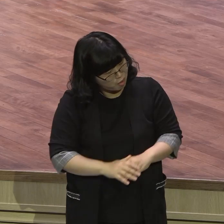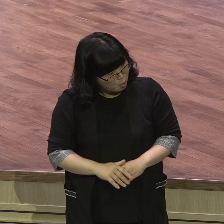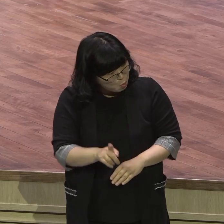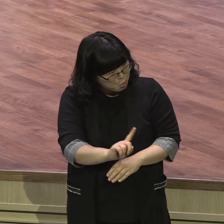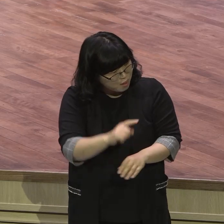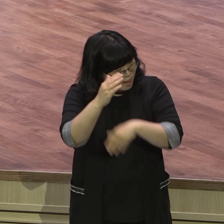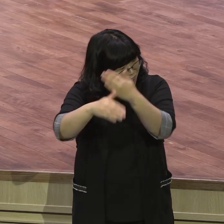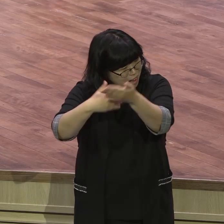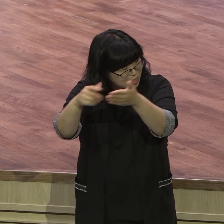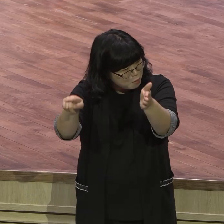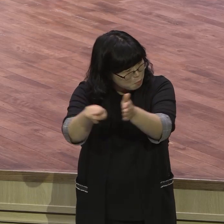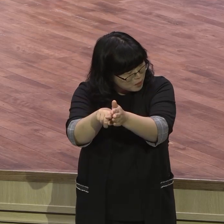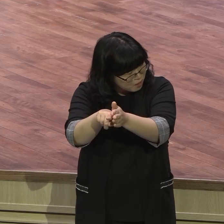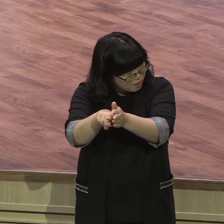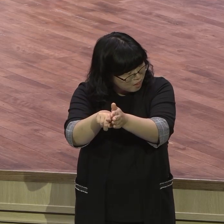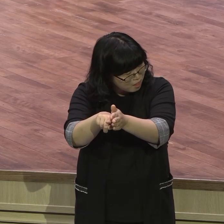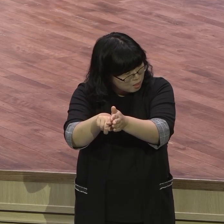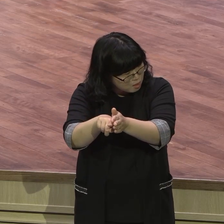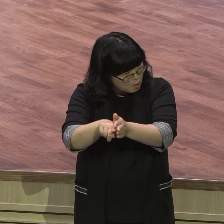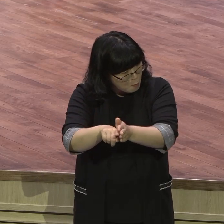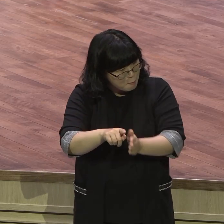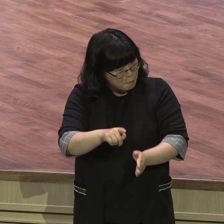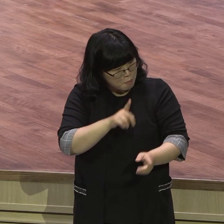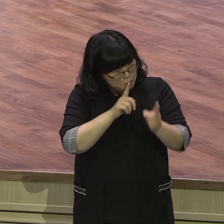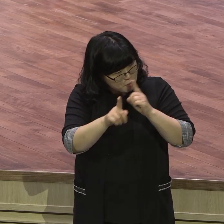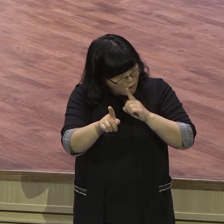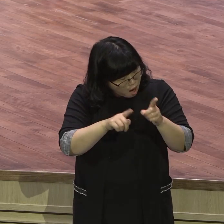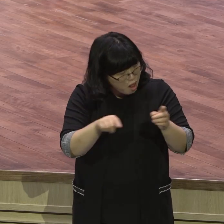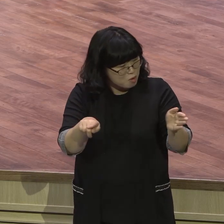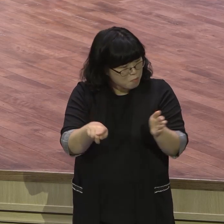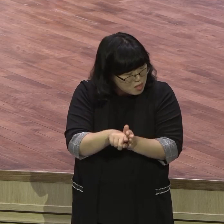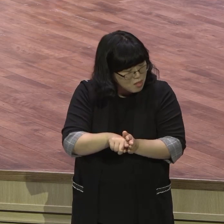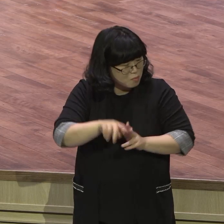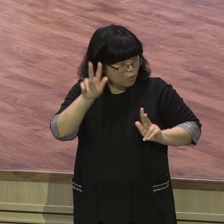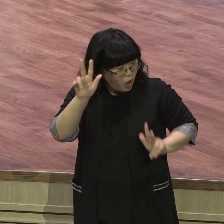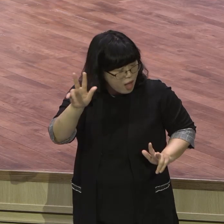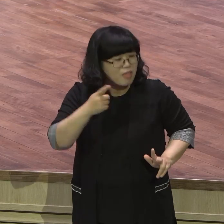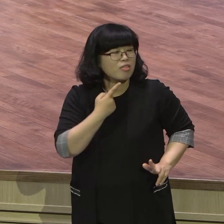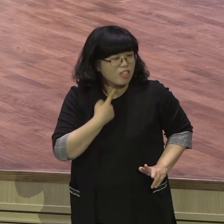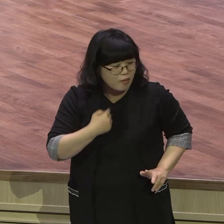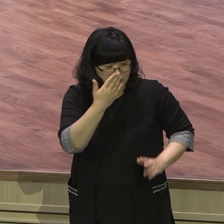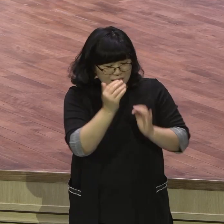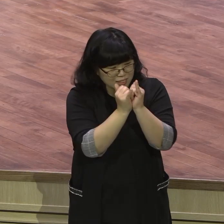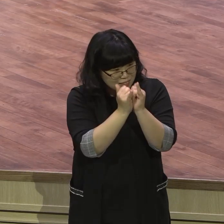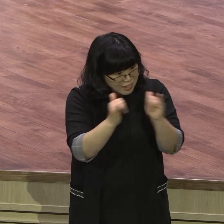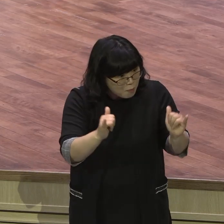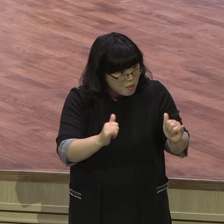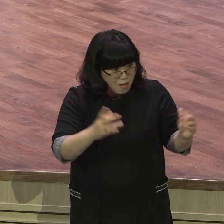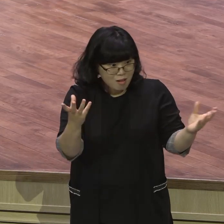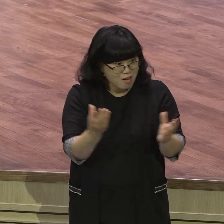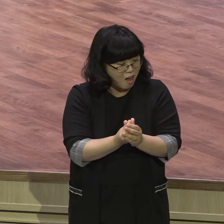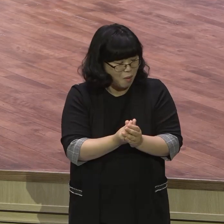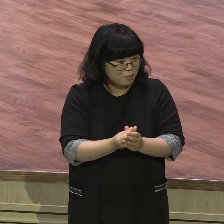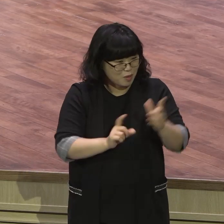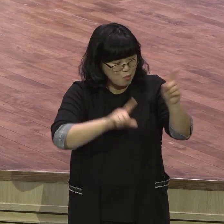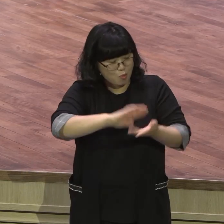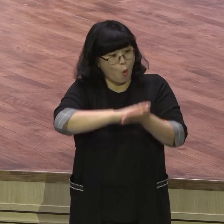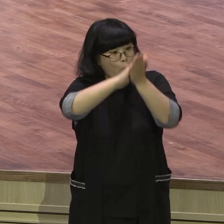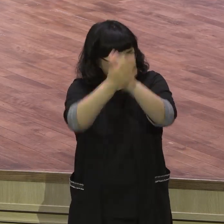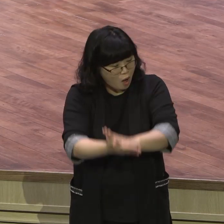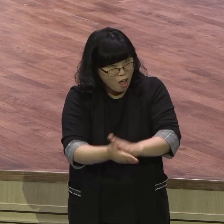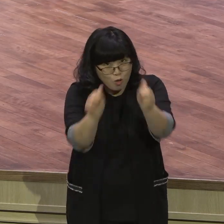이런 삶을 본 거예요. 이거 완전히 보통 창피한 것이 아니다. 구원받아 이스라엘